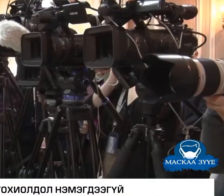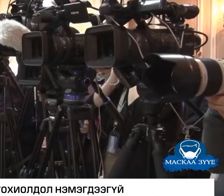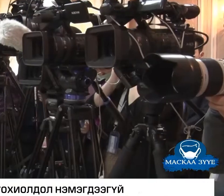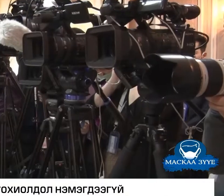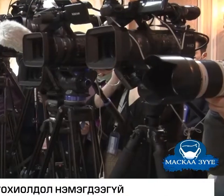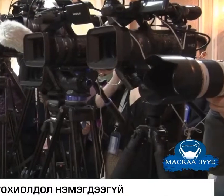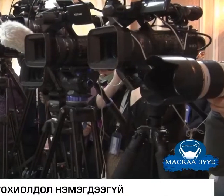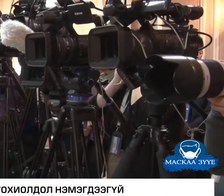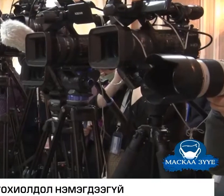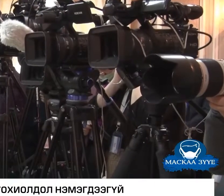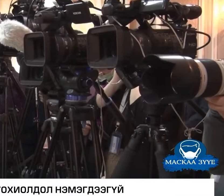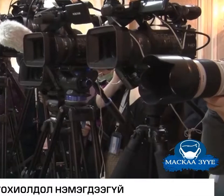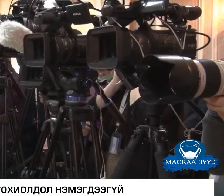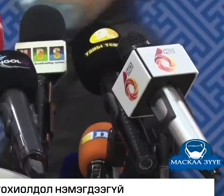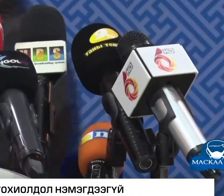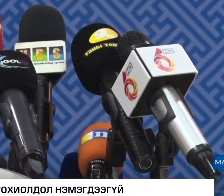གསླ གབ གས སྡིད .